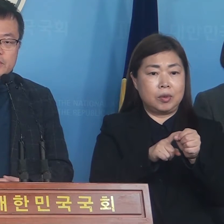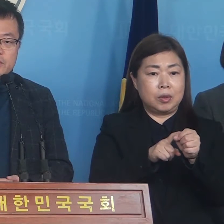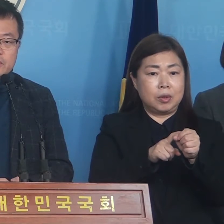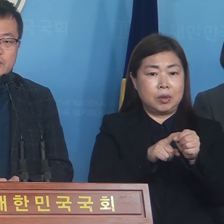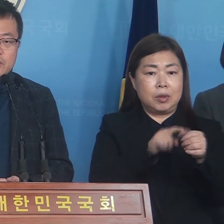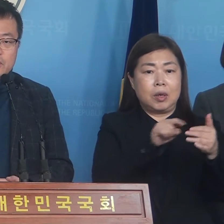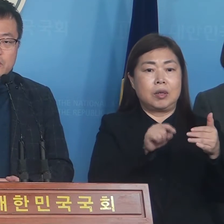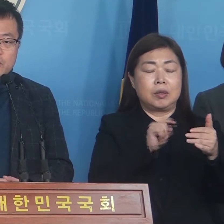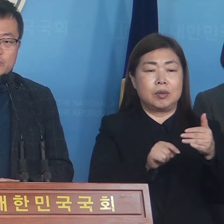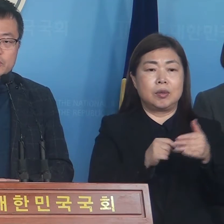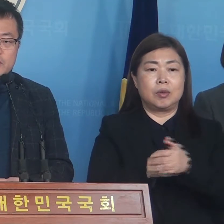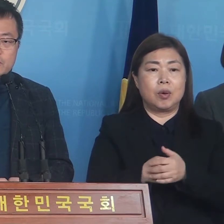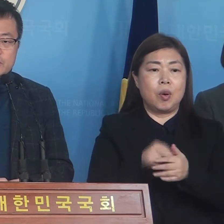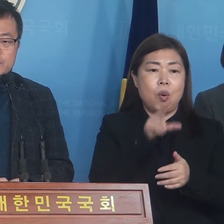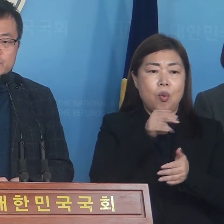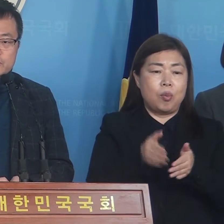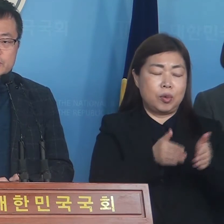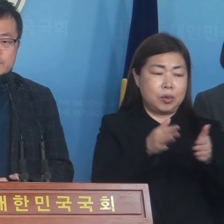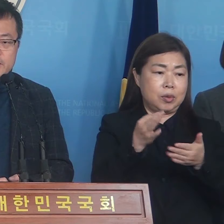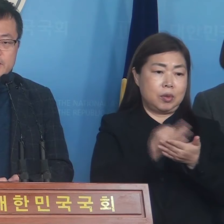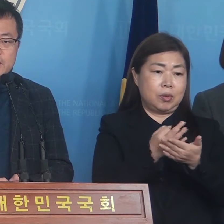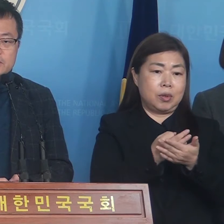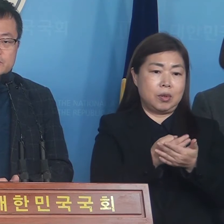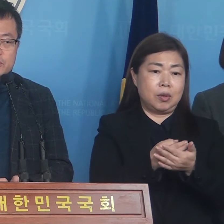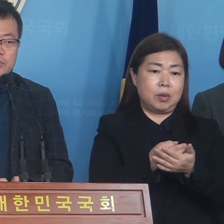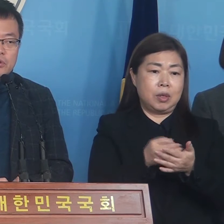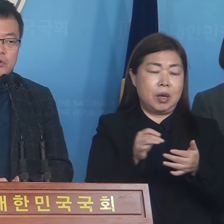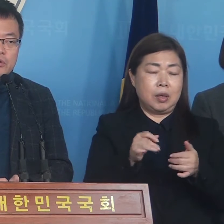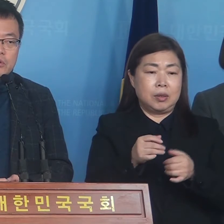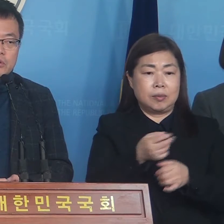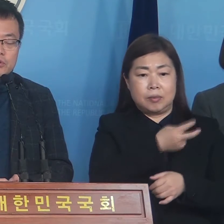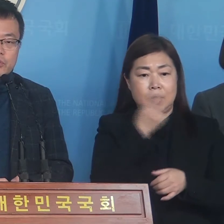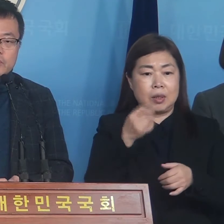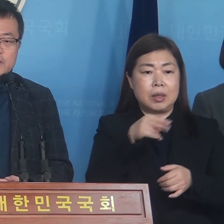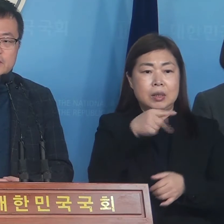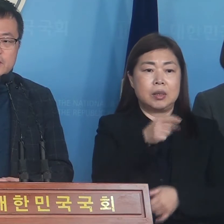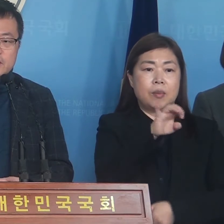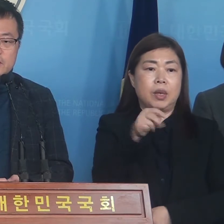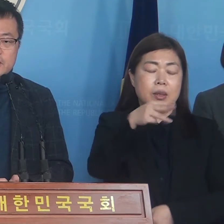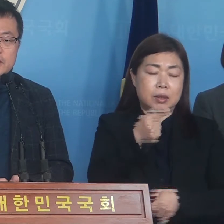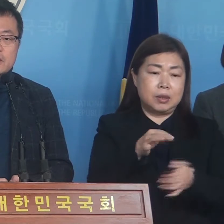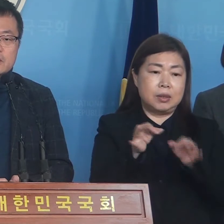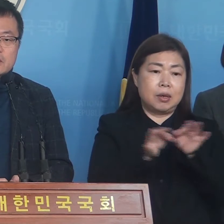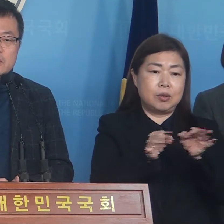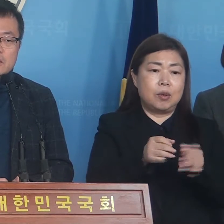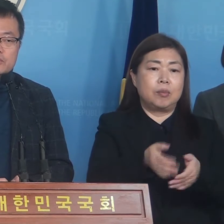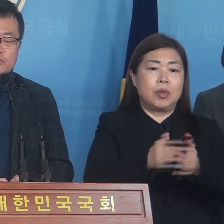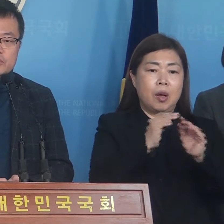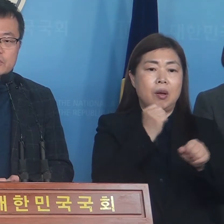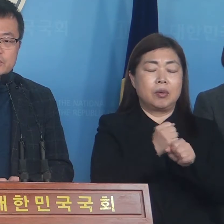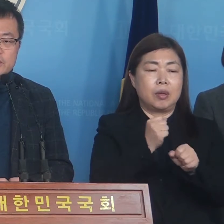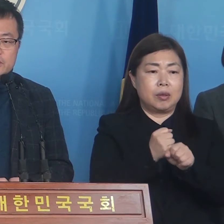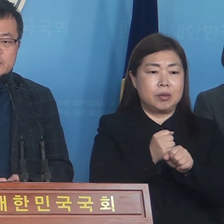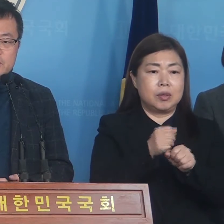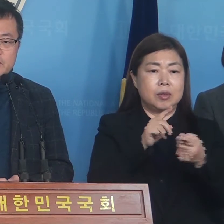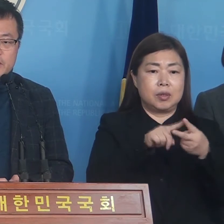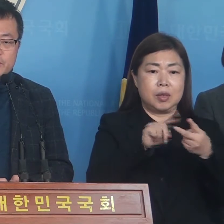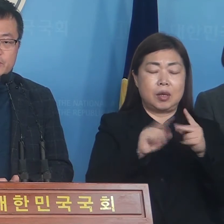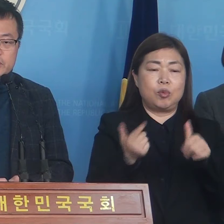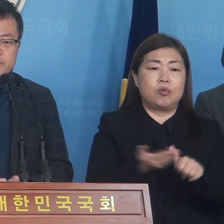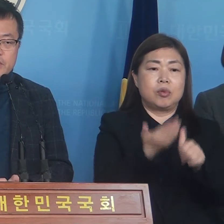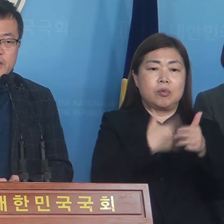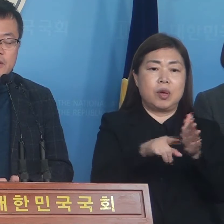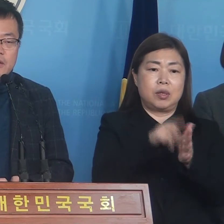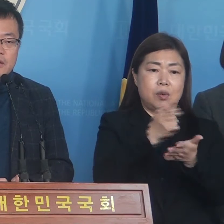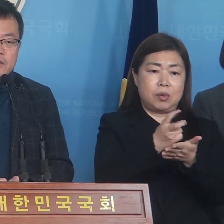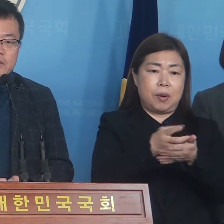목표 속에서 골목 상권에서도 스마트 상점을 적용한다든가 이런 육성을 위한 정책들을 많이